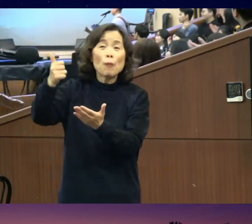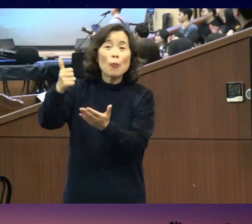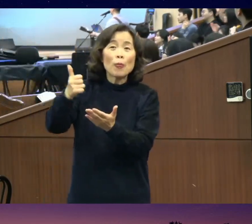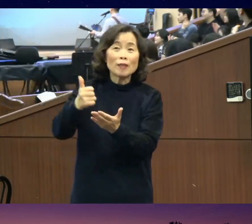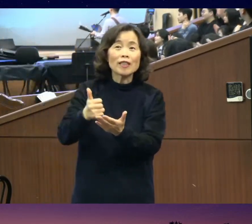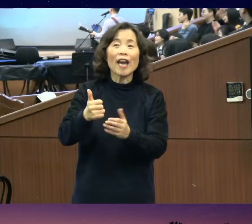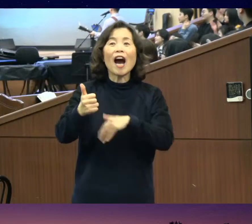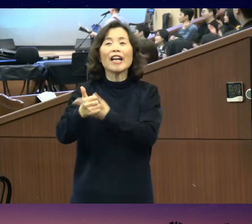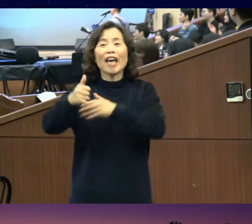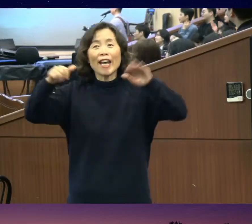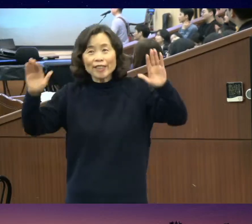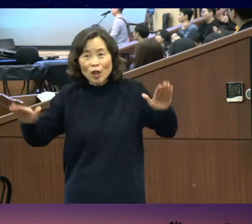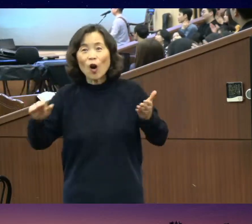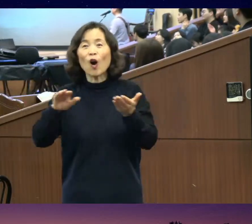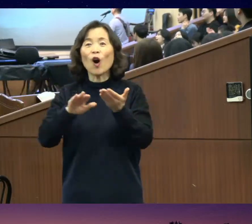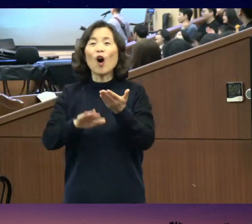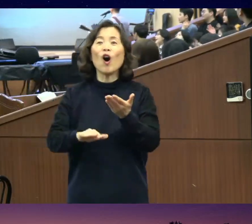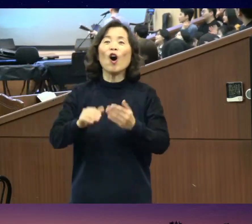언니는 어디 안에서